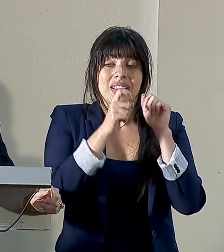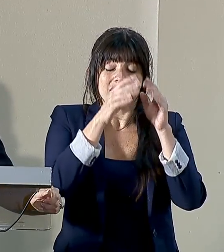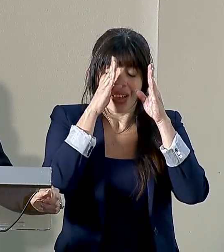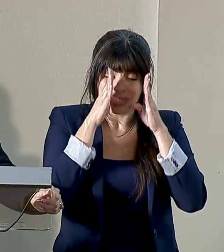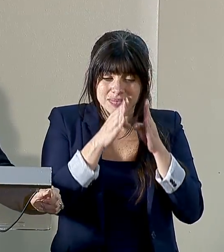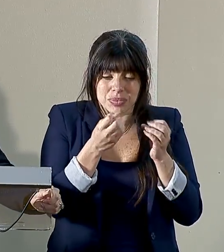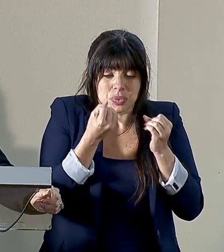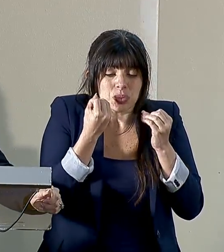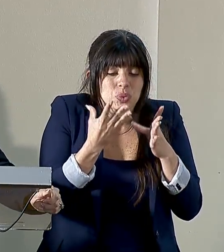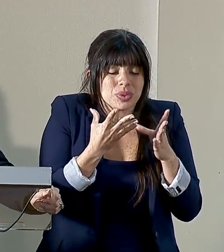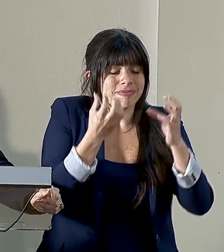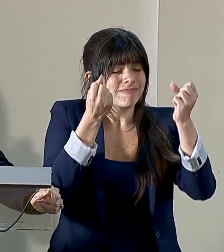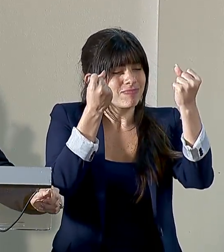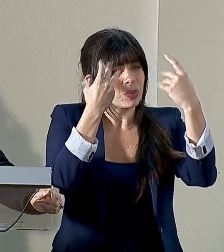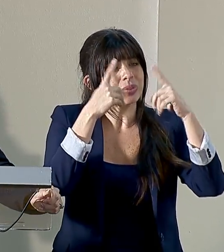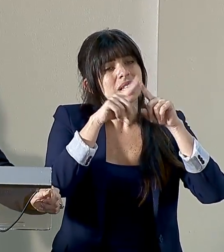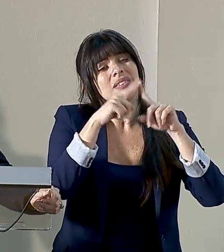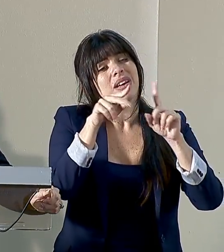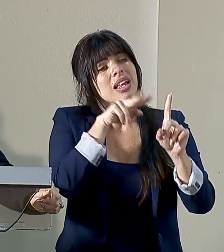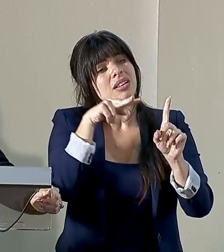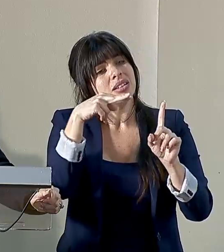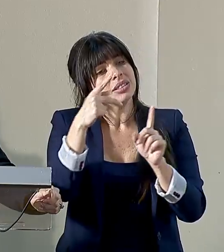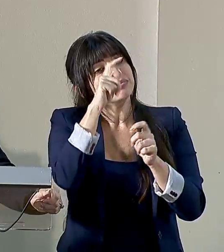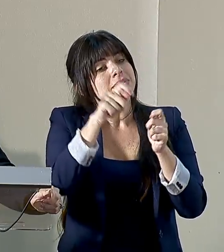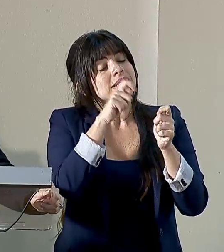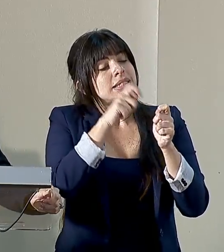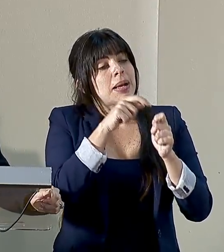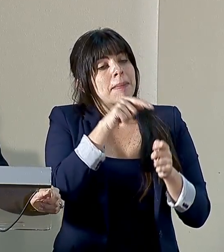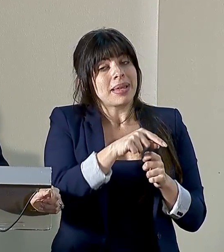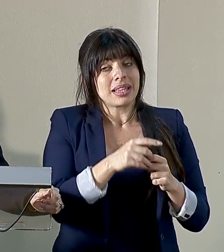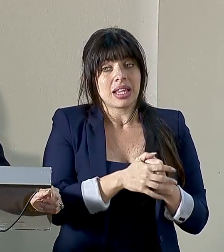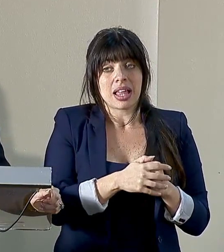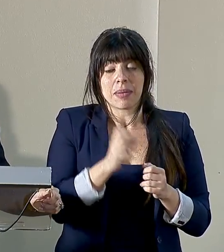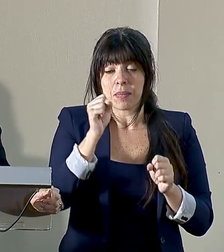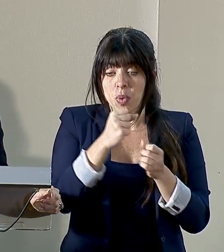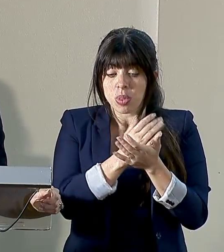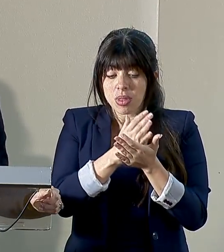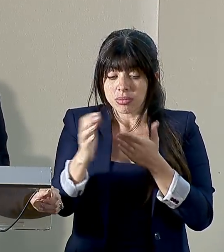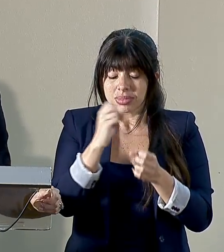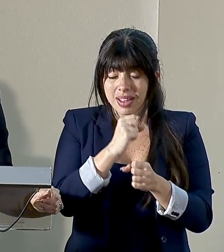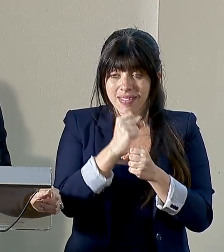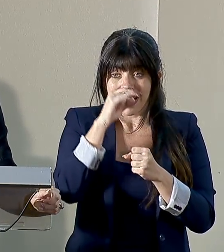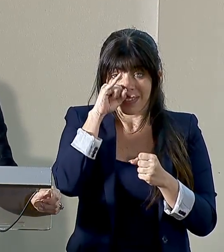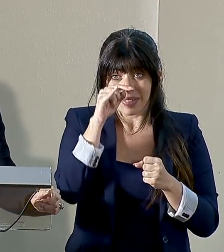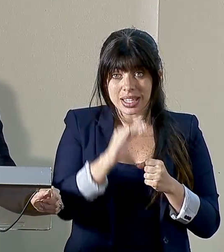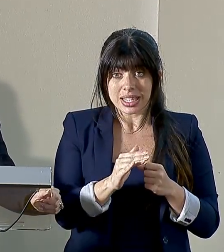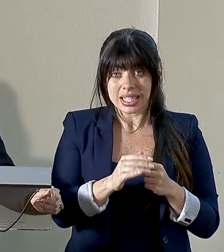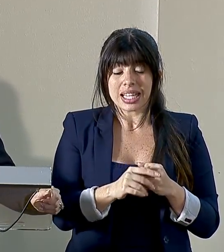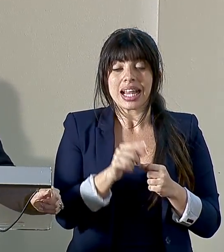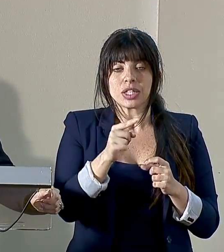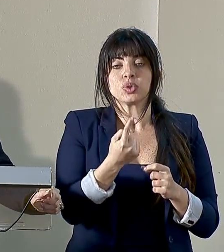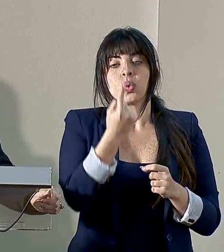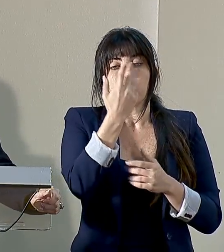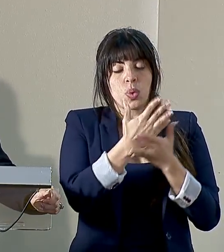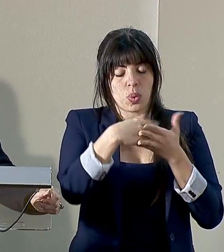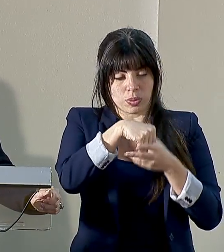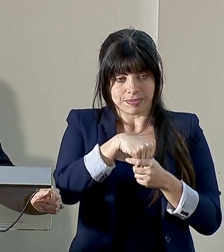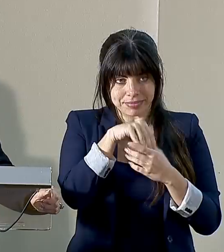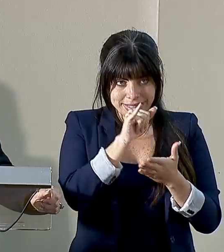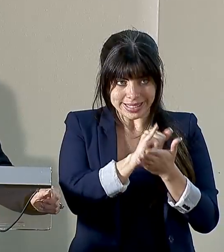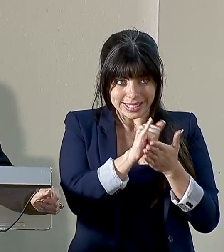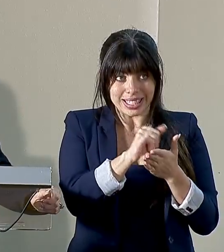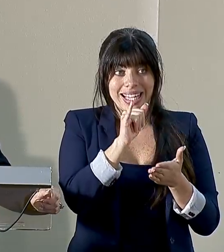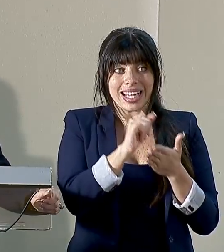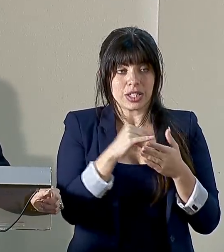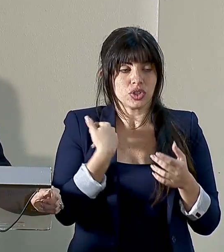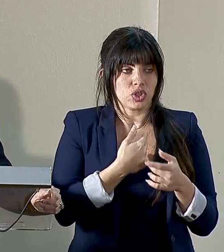bajo muchas, pero muchas aristas. Y precisamente la erradicación del trabajo infantil es uno de ellos y es